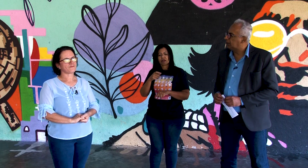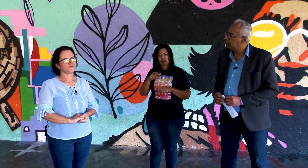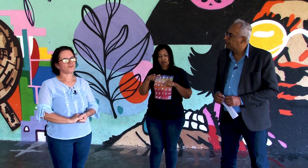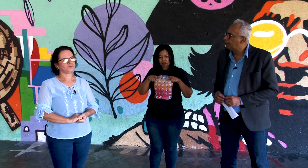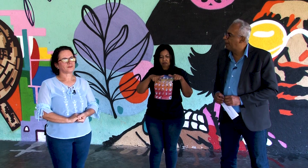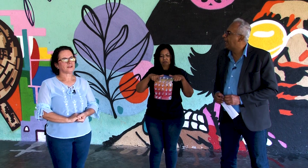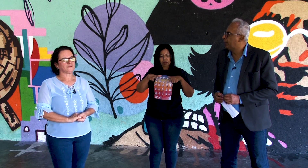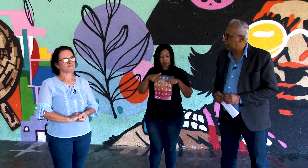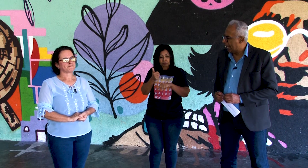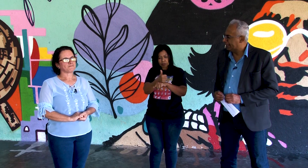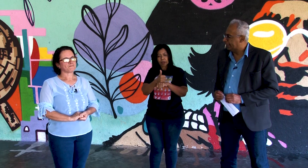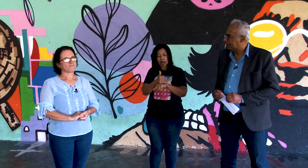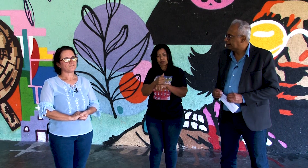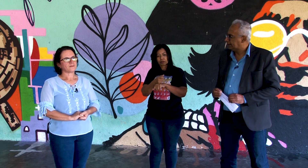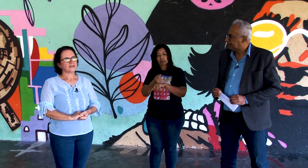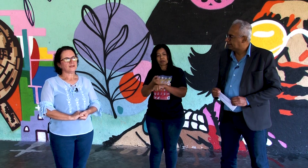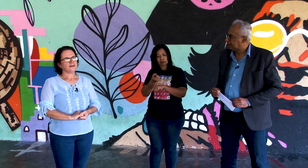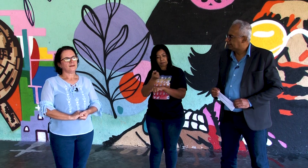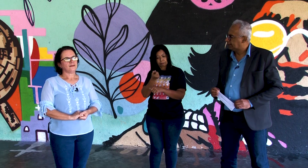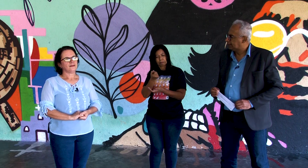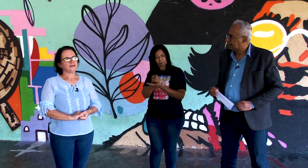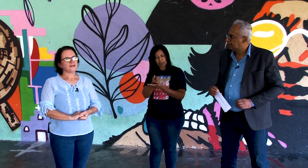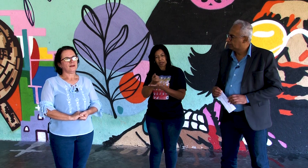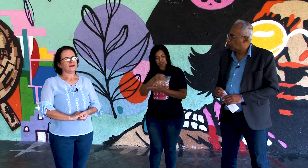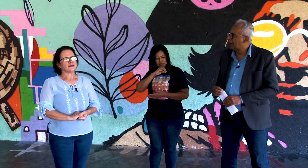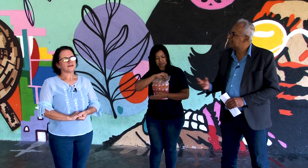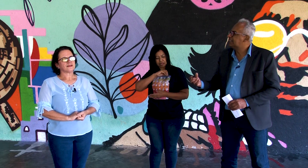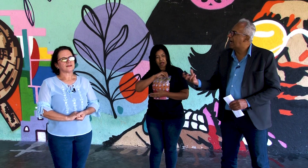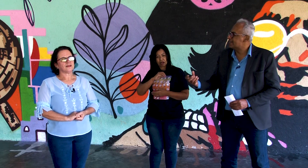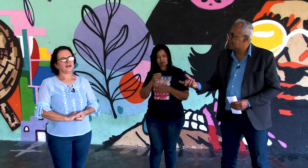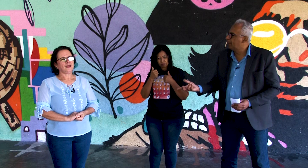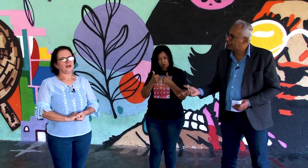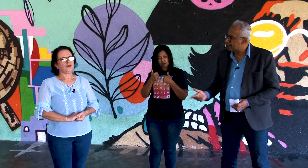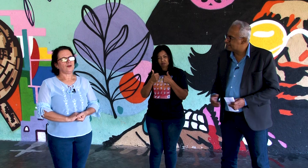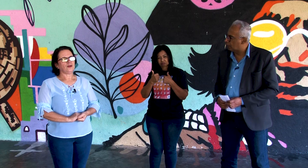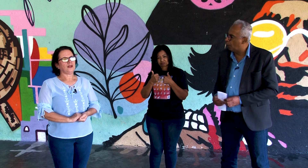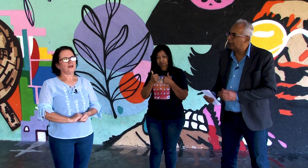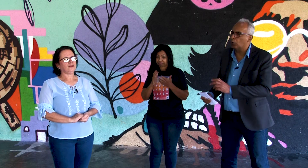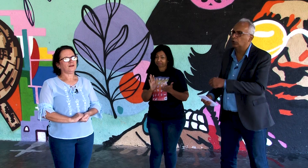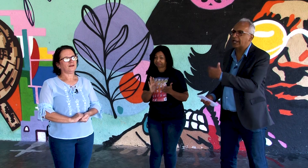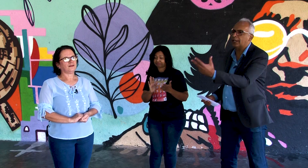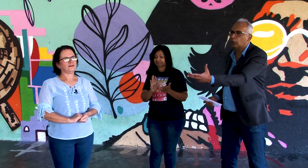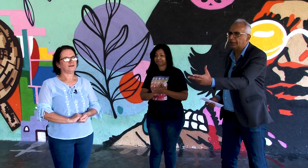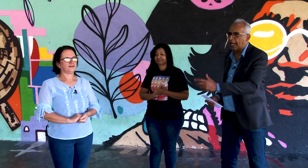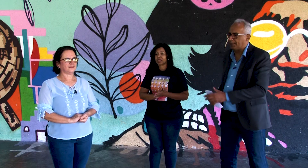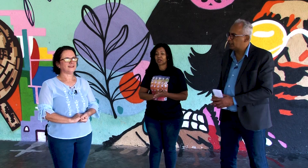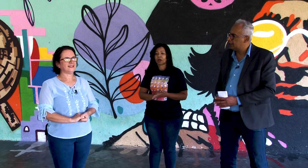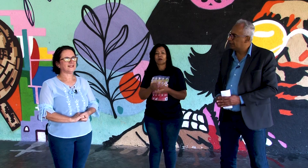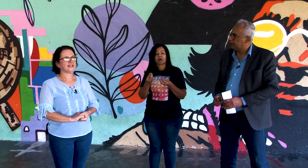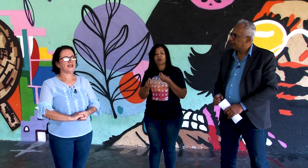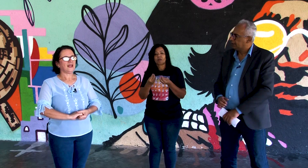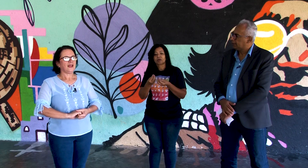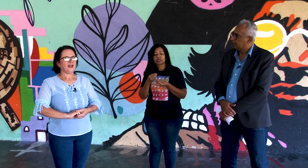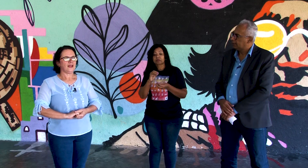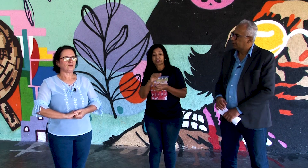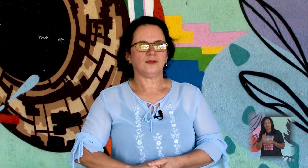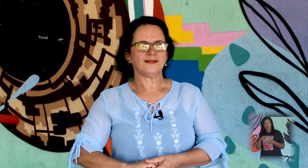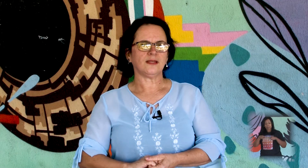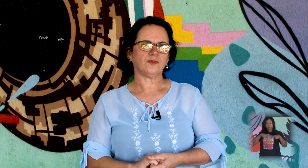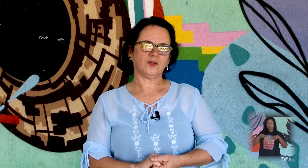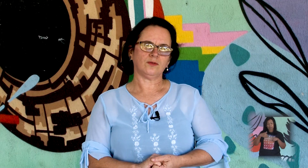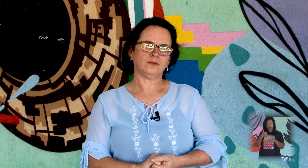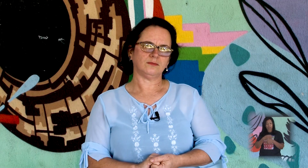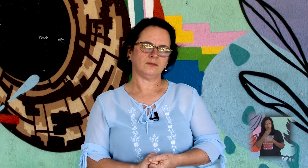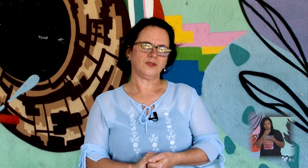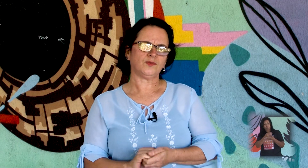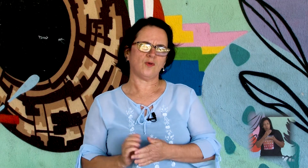atividade bem remunerada? Como é que se dá essa remuneração? Como é que eu contrato o intérprete? É tudo